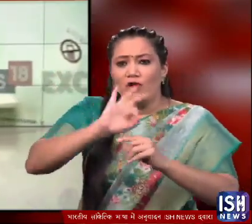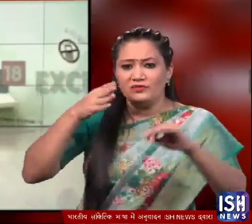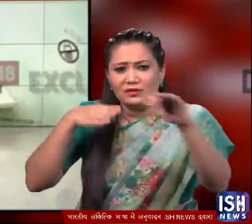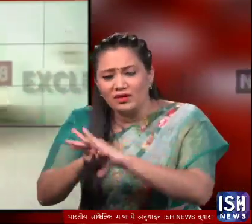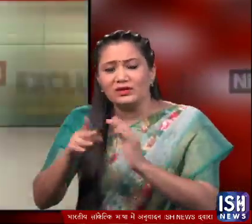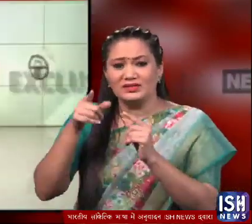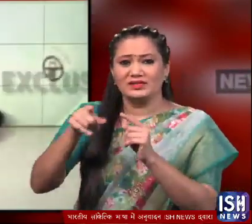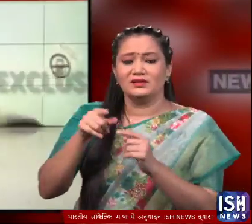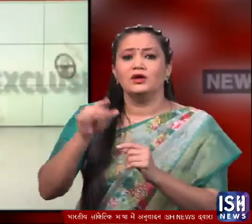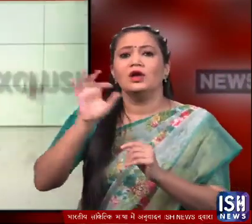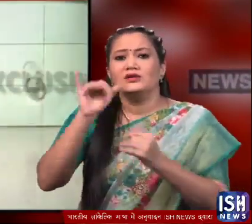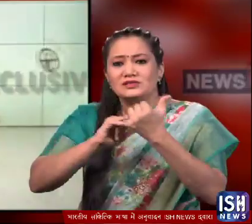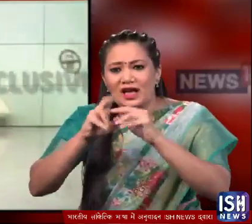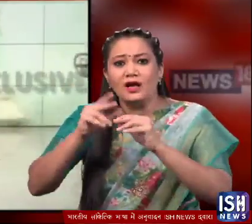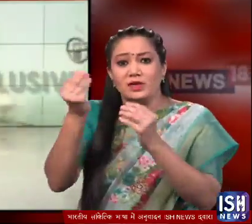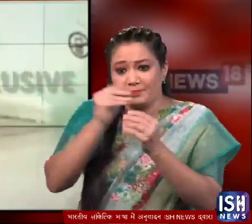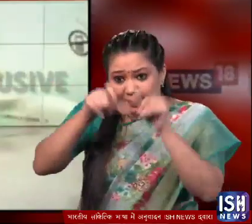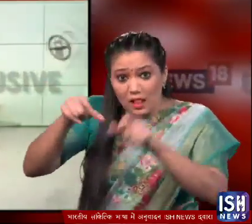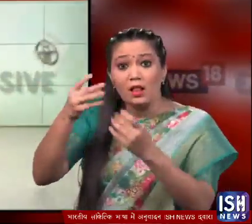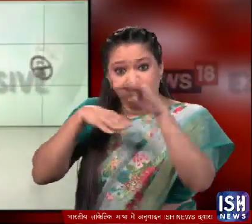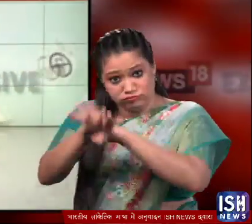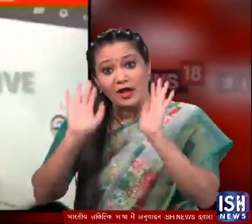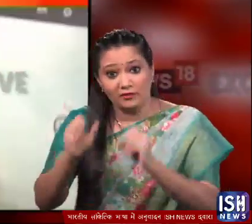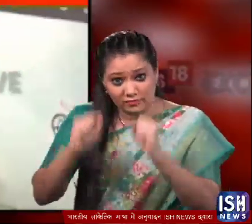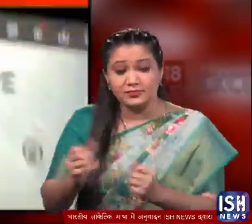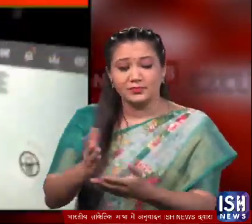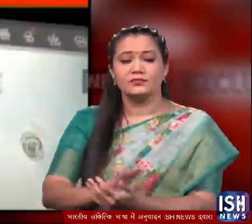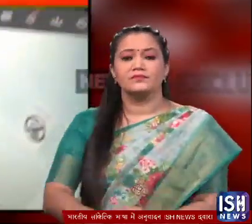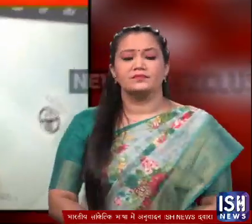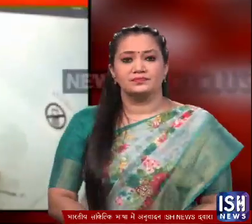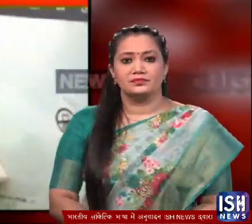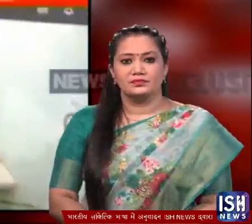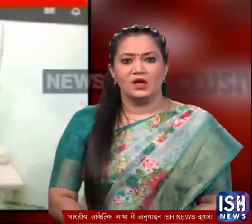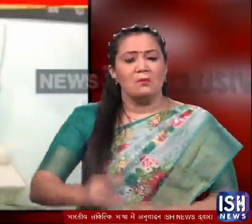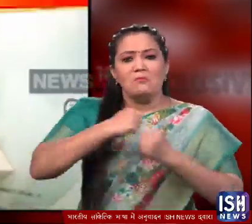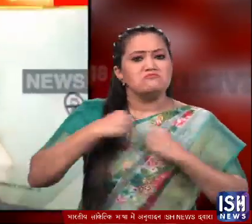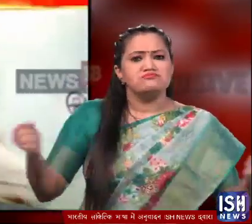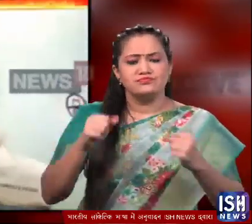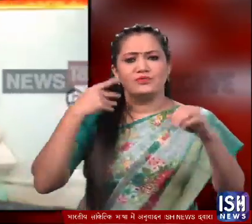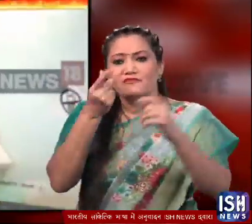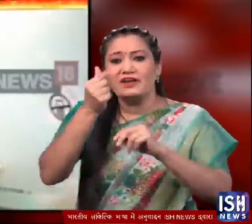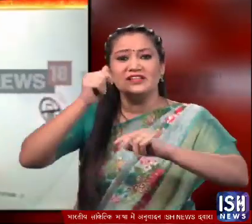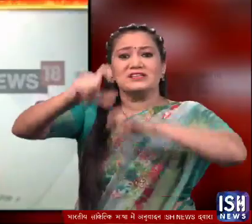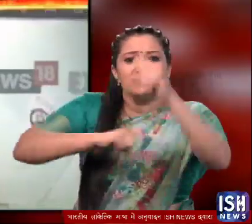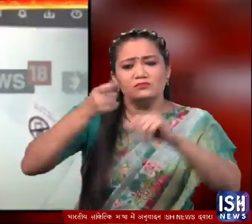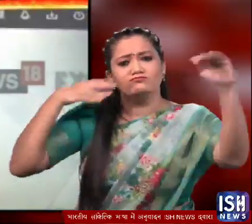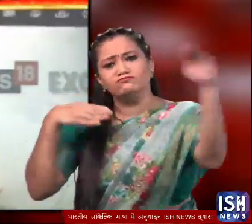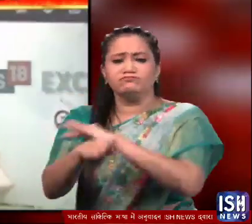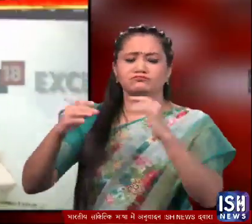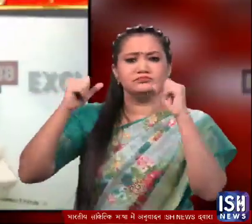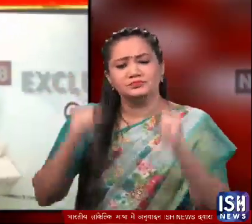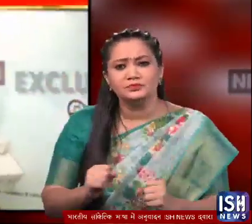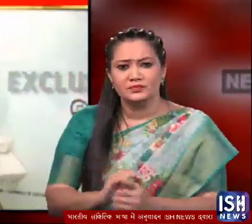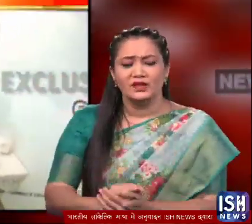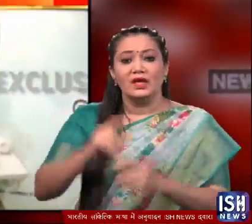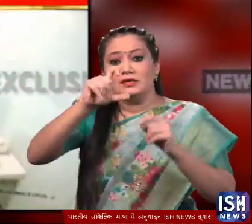अपने निशाने पर लिया, तब वहां कुछ ग्राहक भी मौजूद थे। लेकिन बेखौफ बदमाश इस फाइनेंस कंपनी के दफ्तर के अंदर घुसते चले